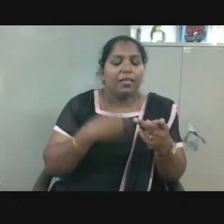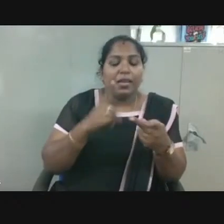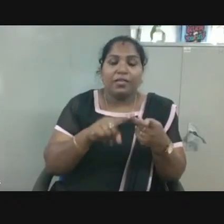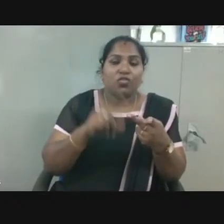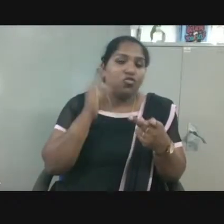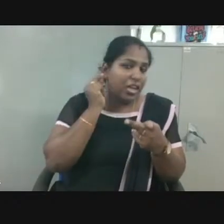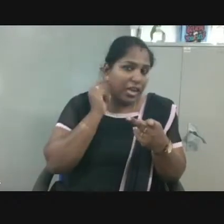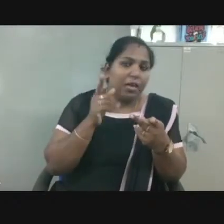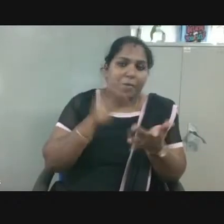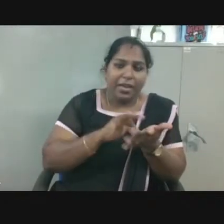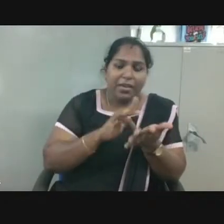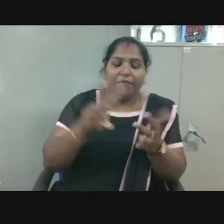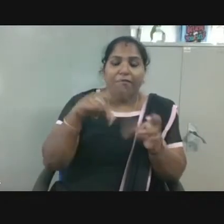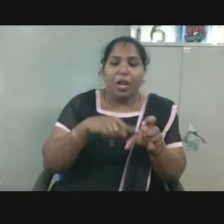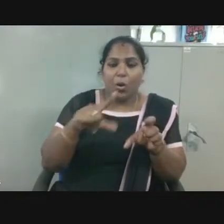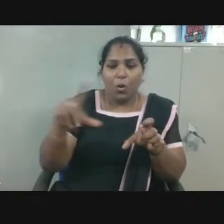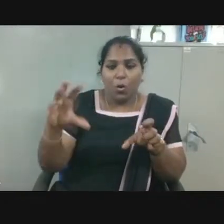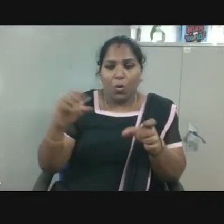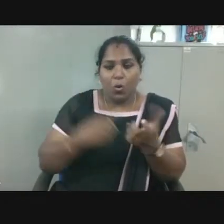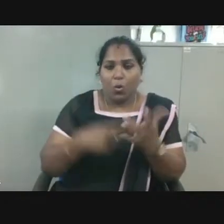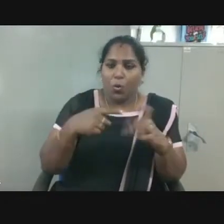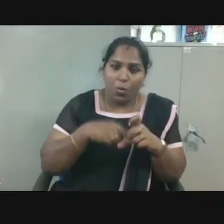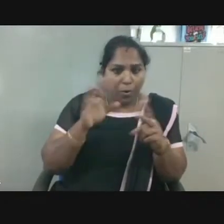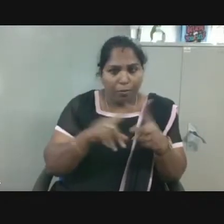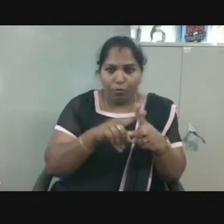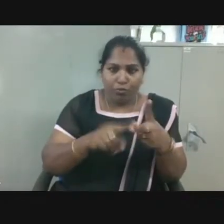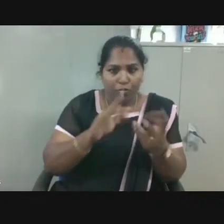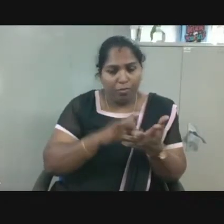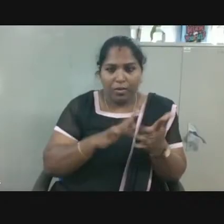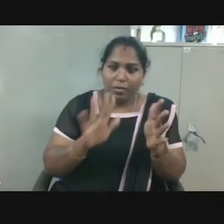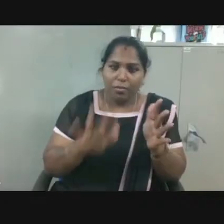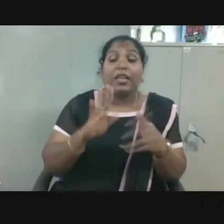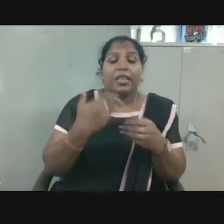ആശുപത്രികളിൽ മാത്രമേ ഉള്ളൂ ഈ ചികിത്സ. അത് തന്നെ അത് ഒരു ട്രയലിന്റെ ഭാഗമായിട്ടാണ് അവർ ചെയ്യുന്നത്.